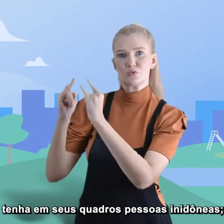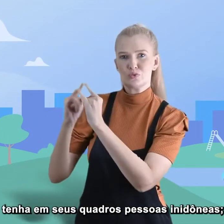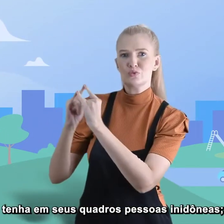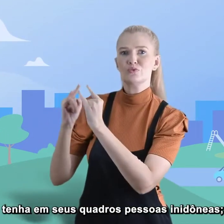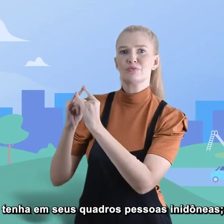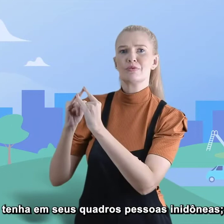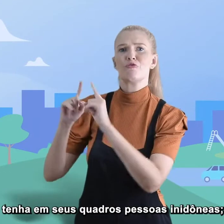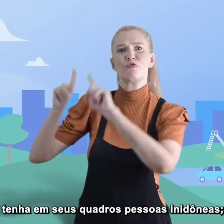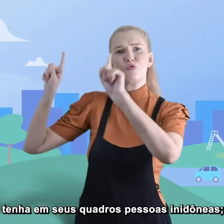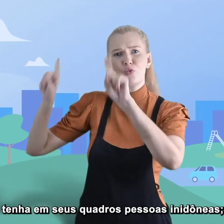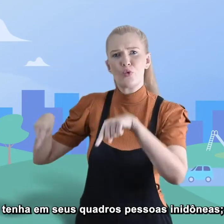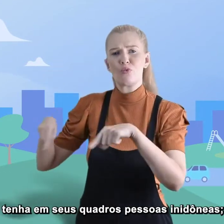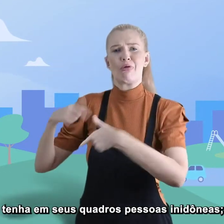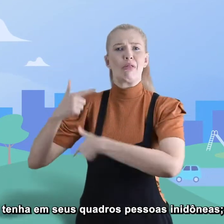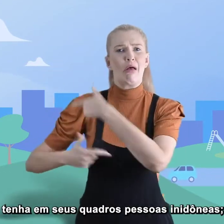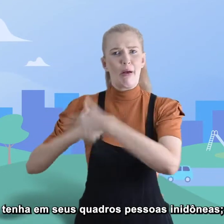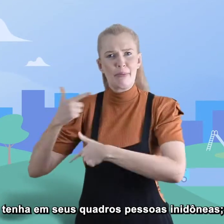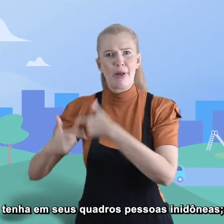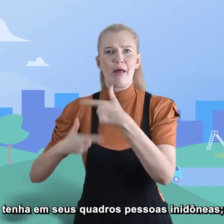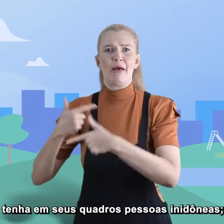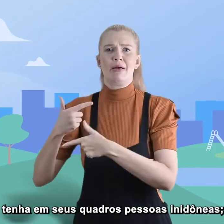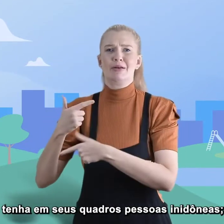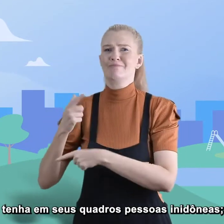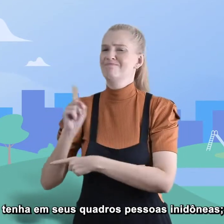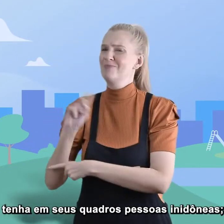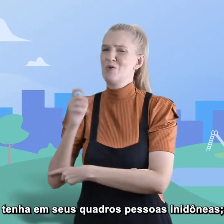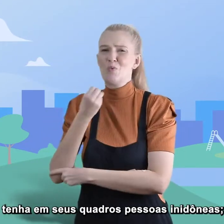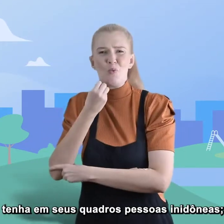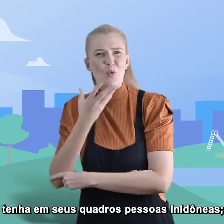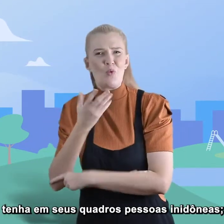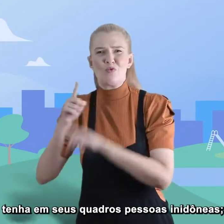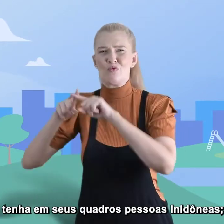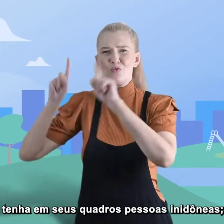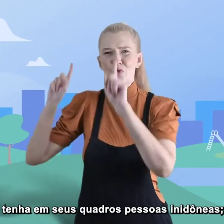Tenha em seus quadros pessoas inidôneas.